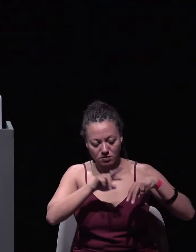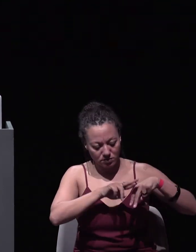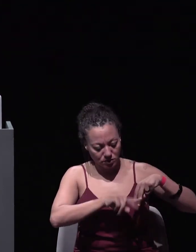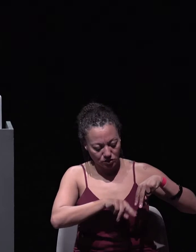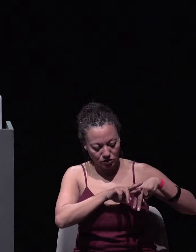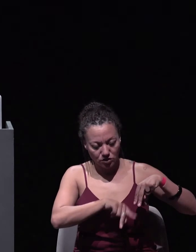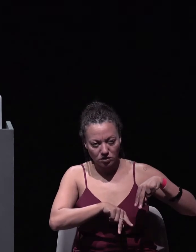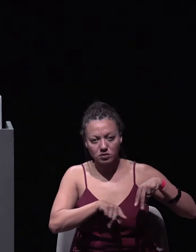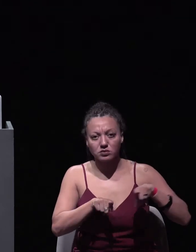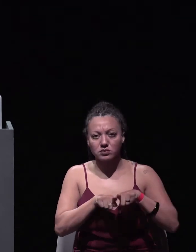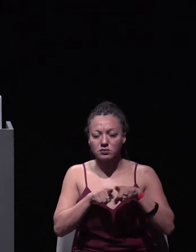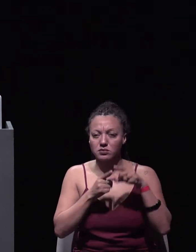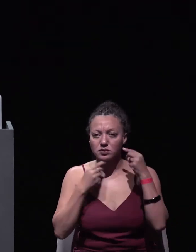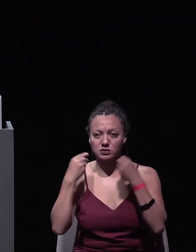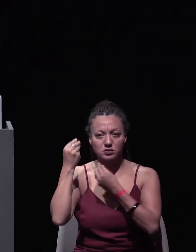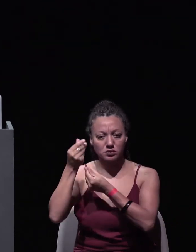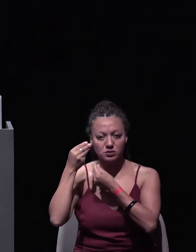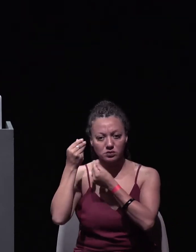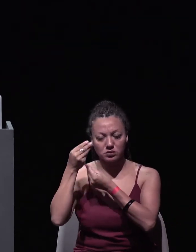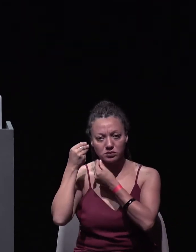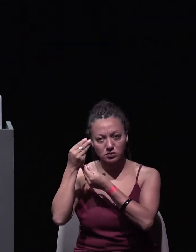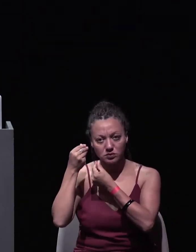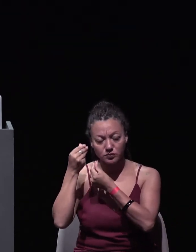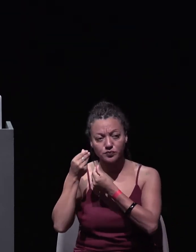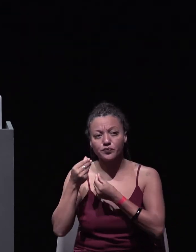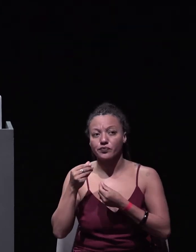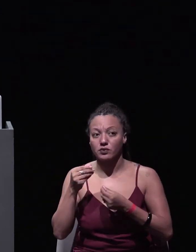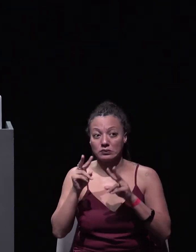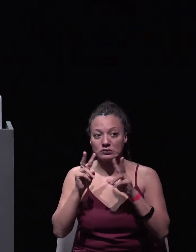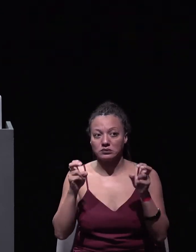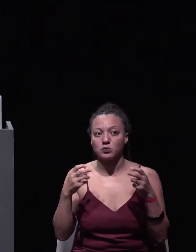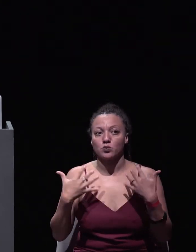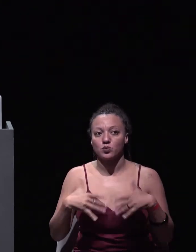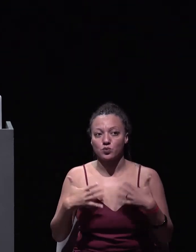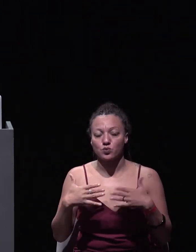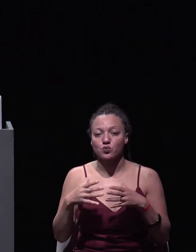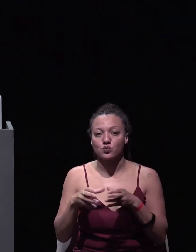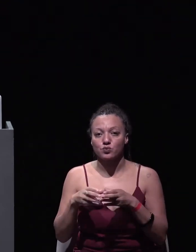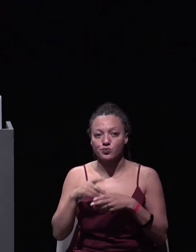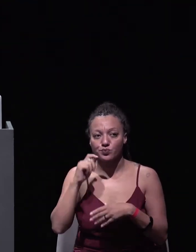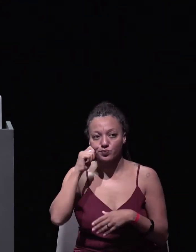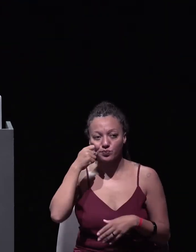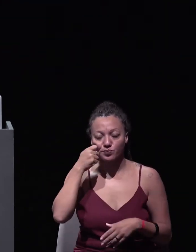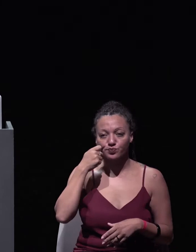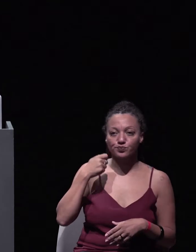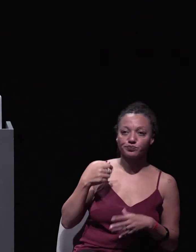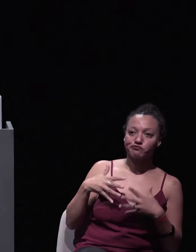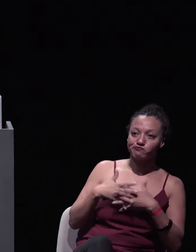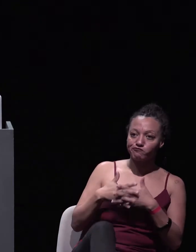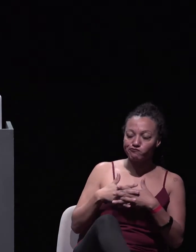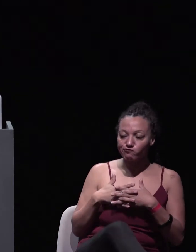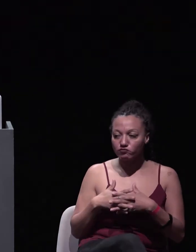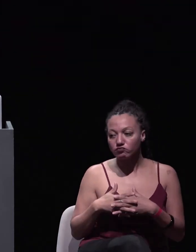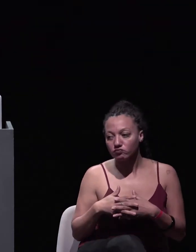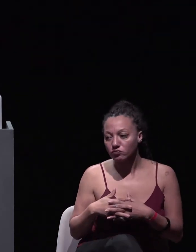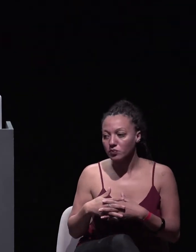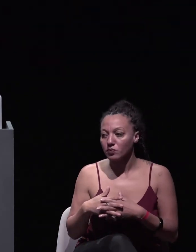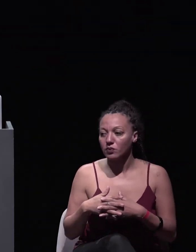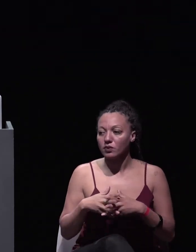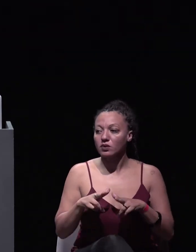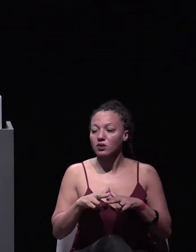sobre sexualidade. Esse é um tema complexo da masculinidade negra, né? E aí vale dizer que nós estamos